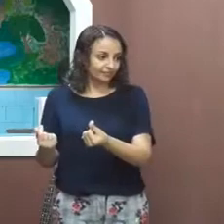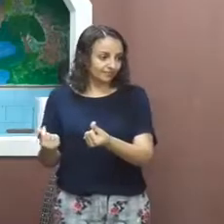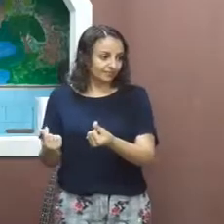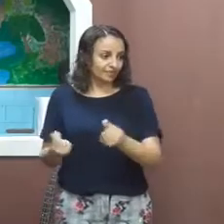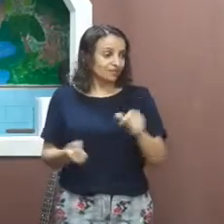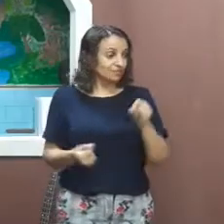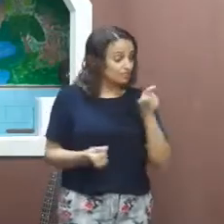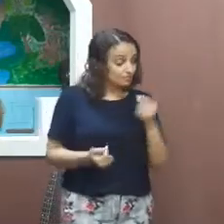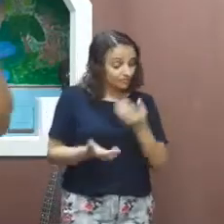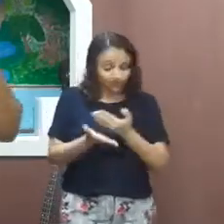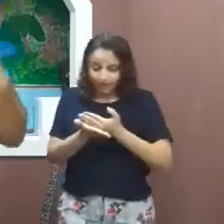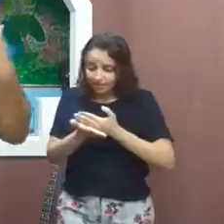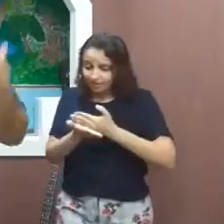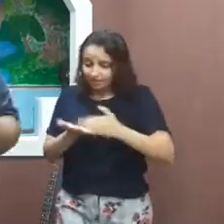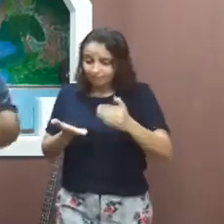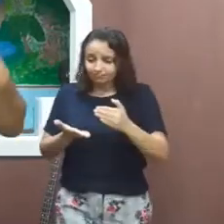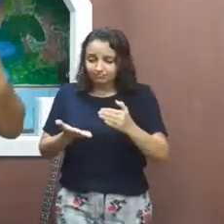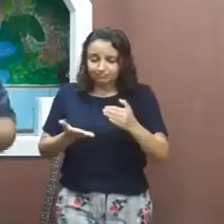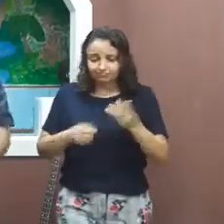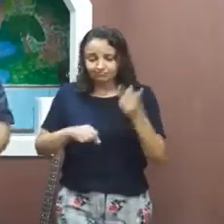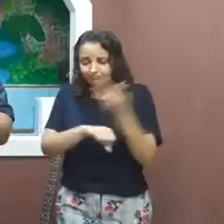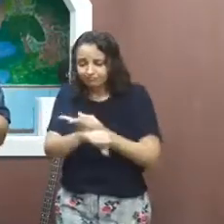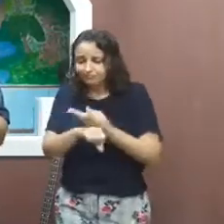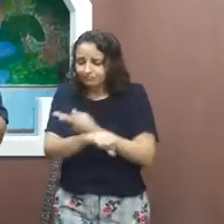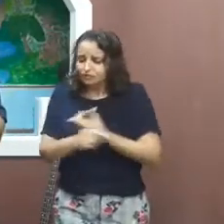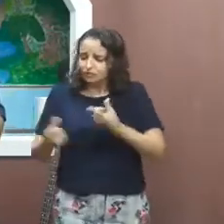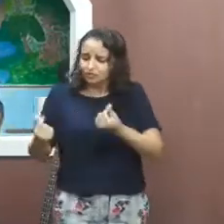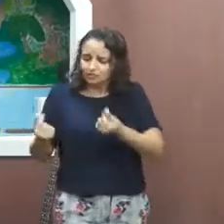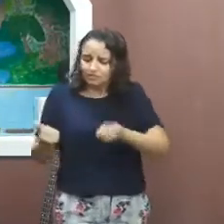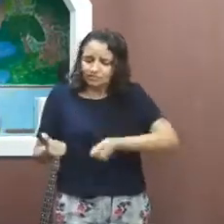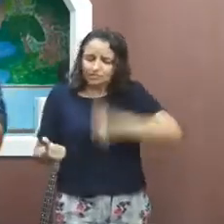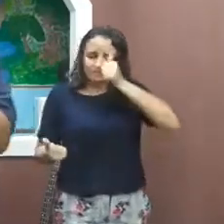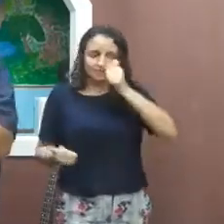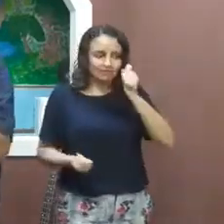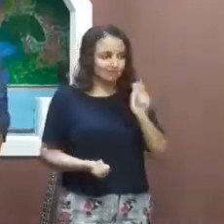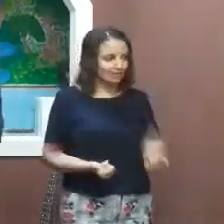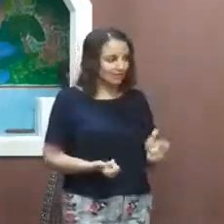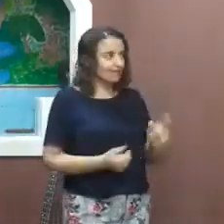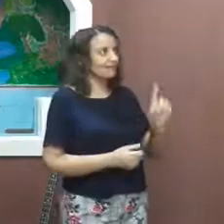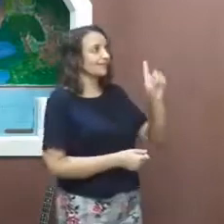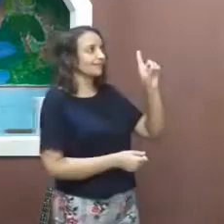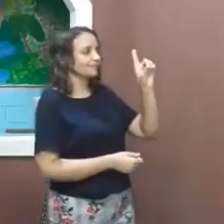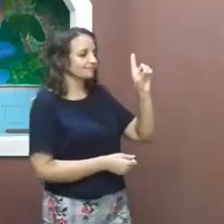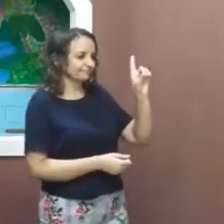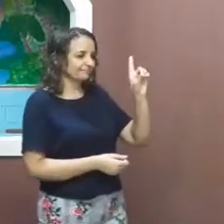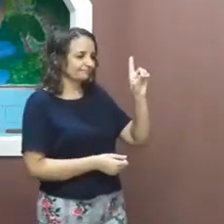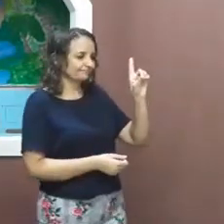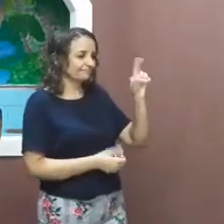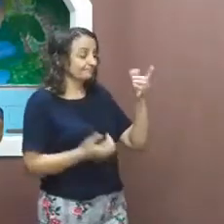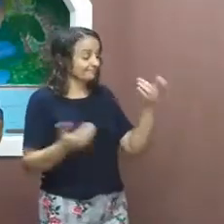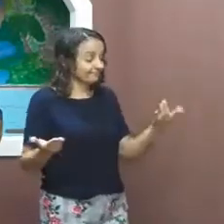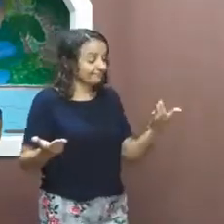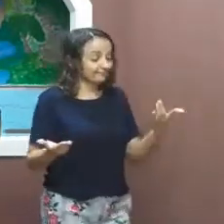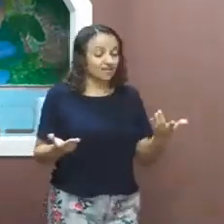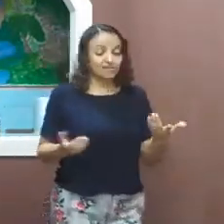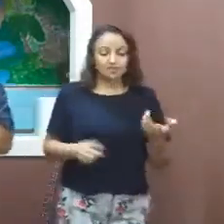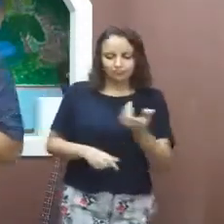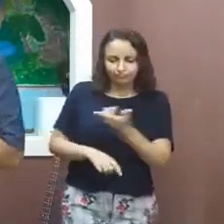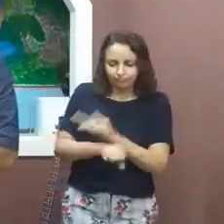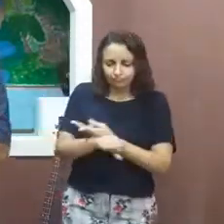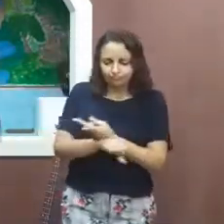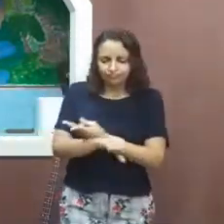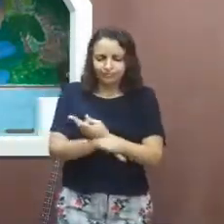você começou a colocar a busca do dinheiro como prioridade na sua vida.